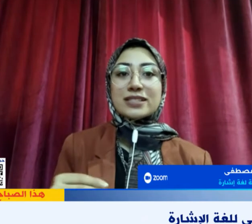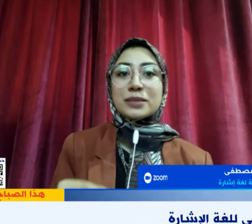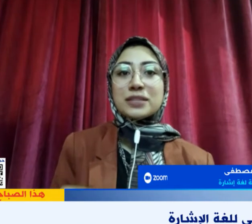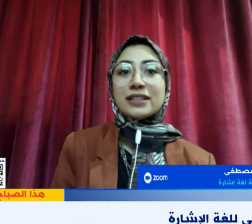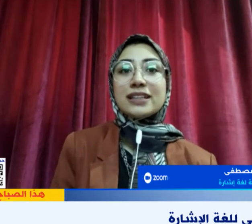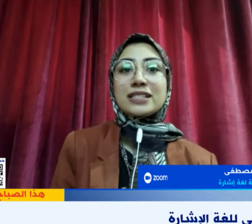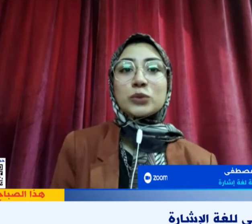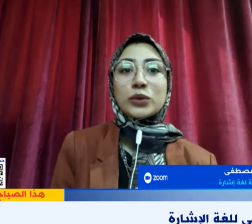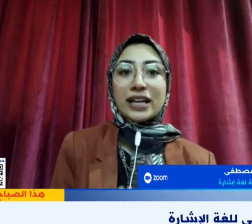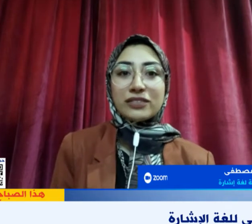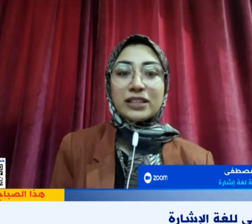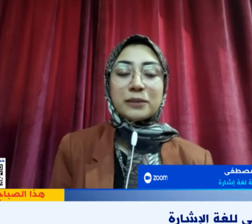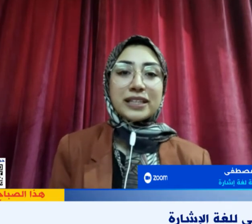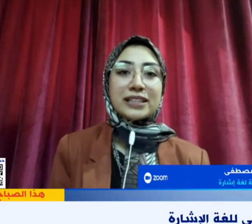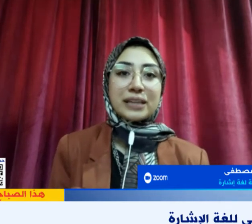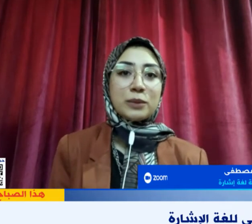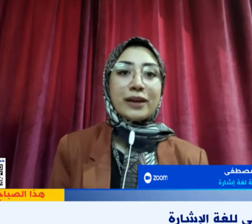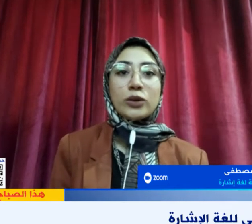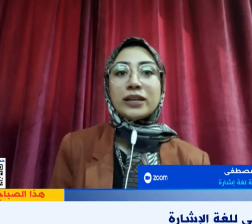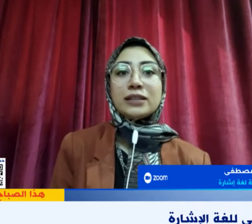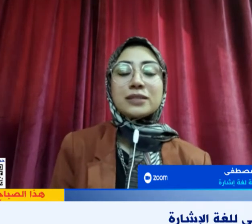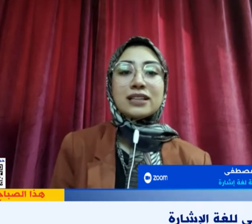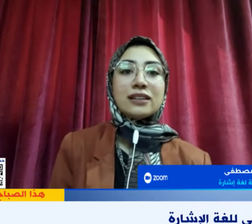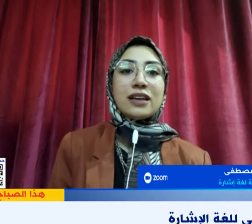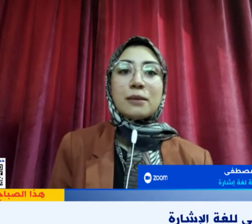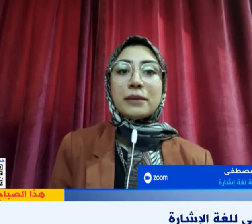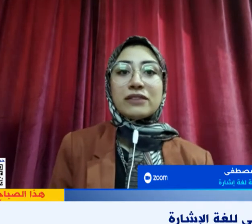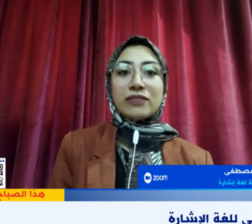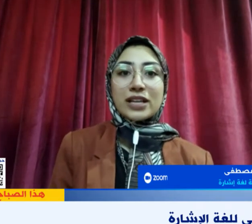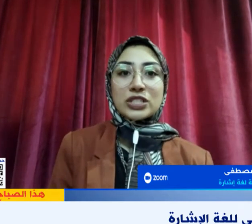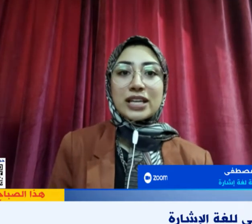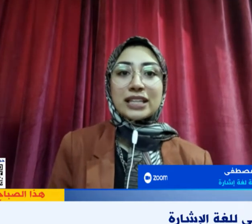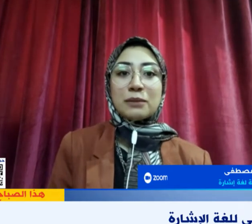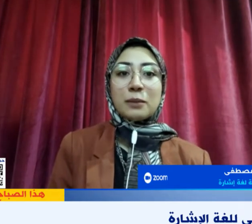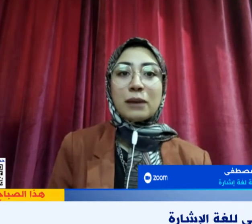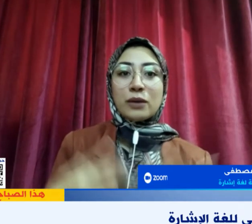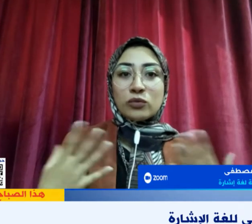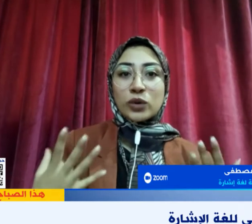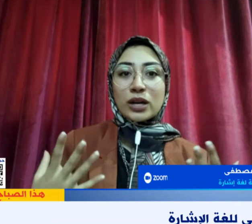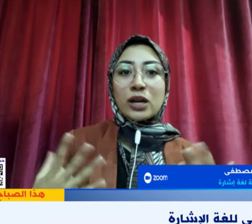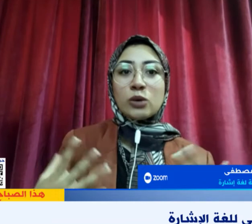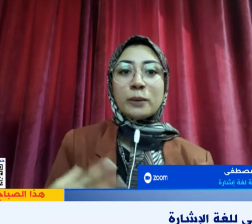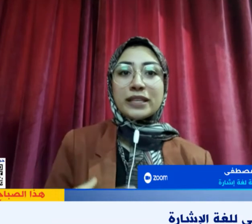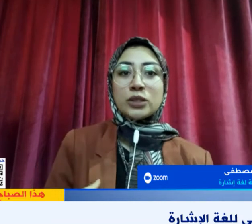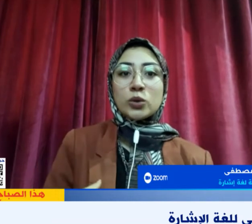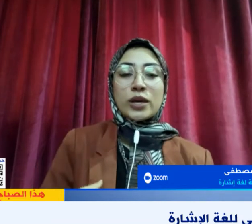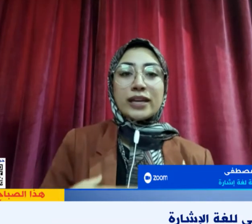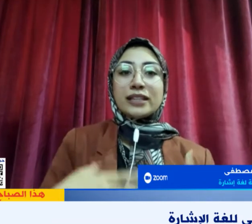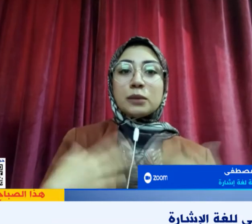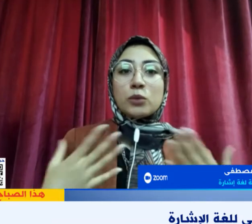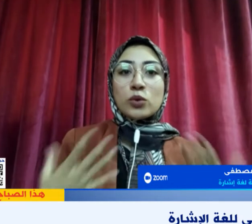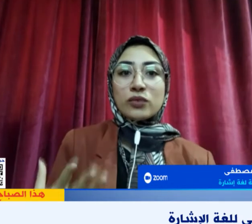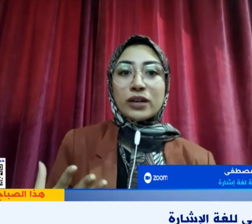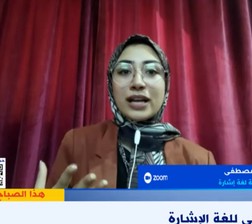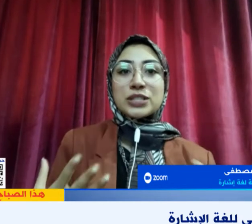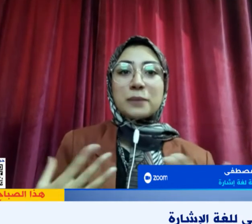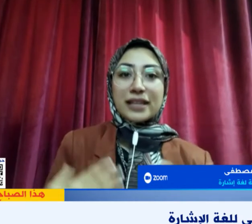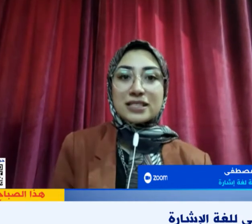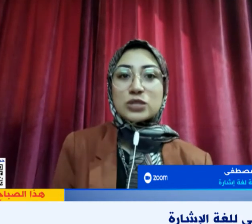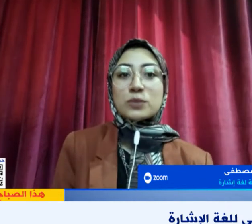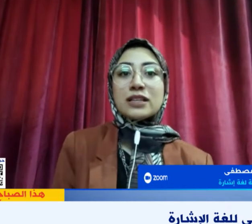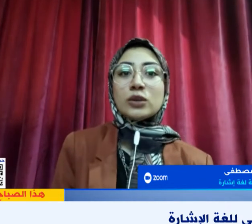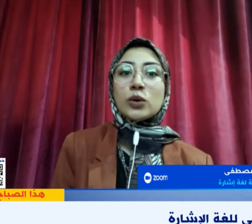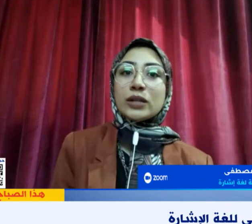في شويه ستيبس كده لازم نكون عارفينها لما نيجي نتعامل معاهم. يعني مثلا ما ينفعش اتعامل معاه بافوره او ابين له اهتمام اوفر